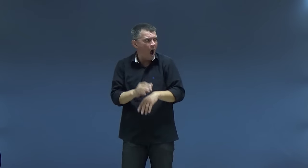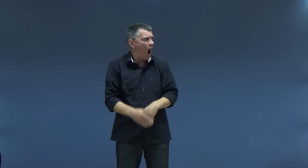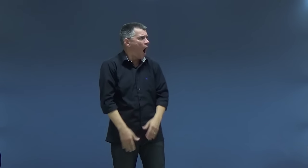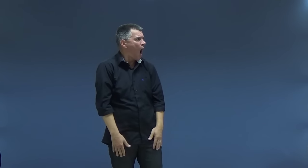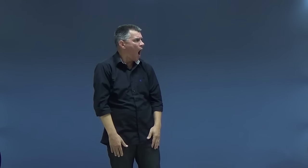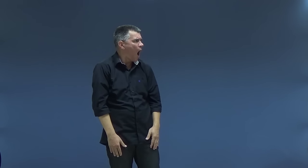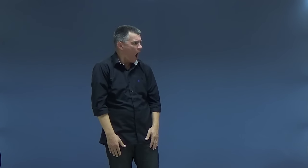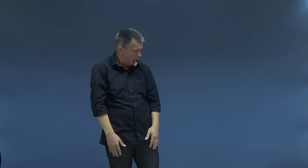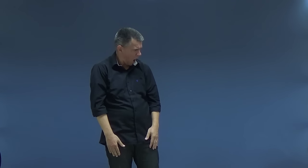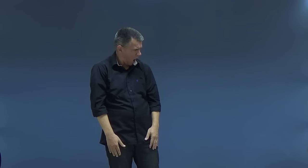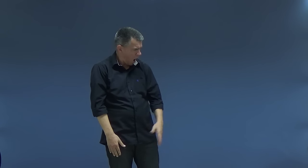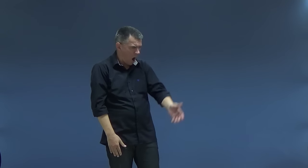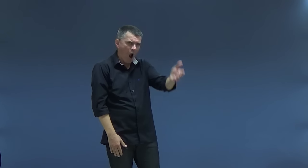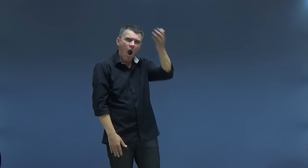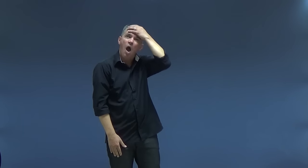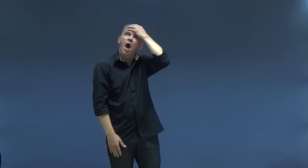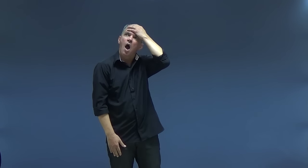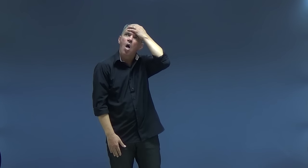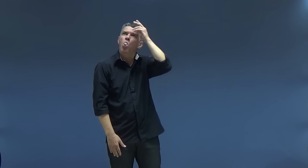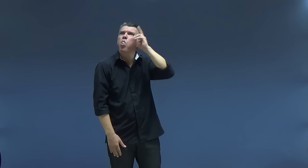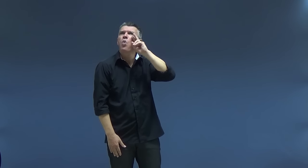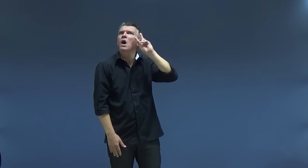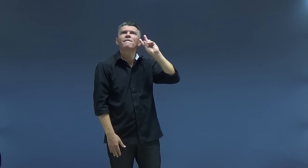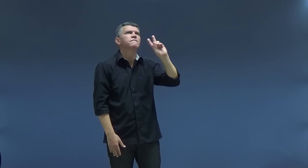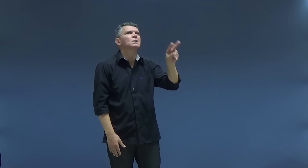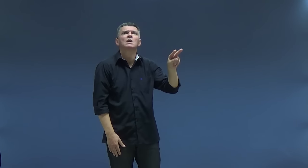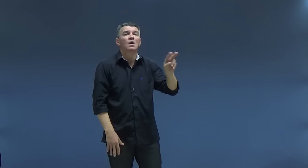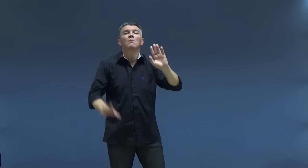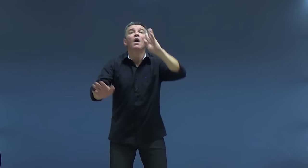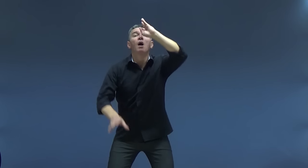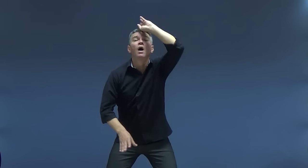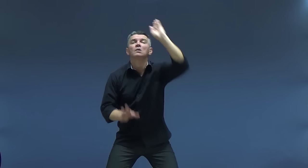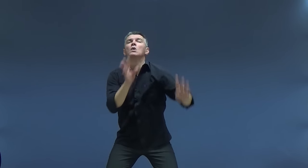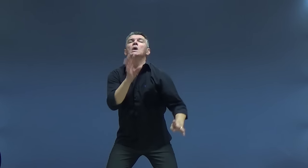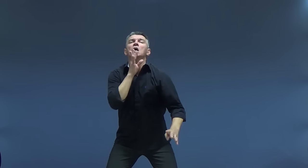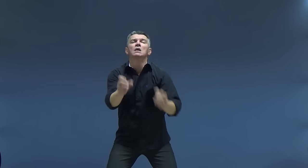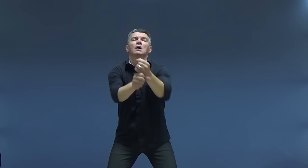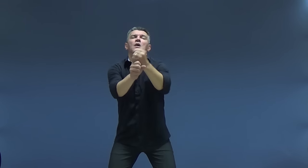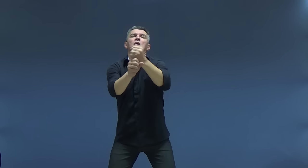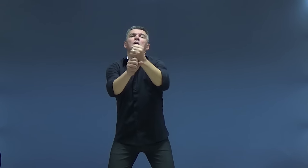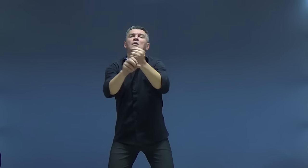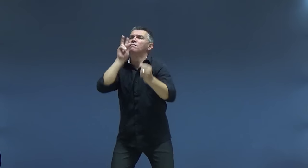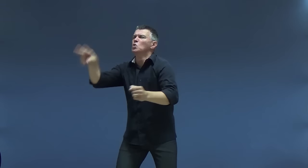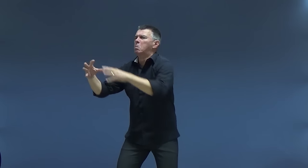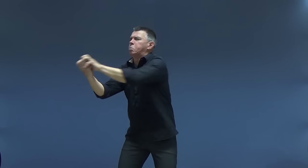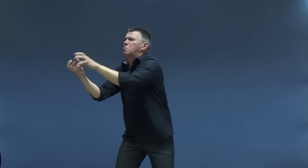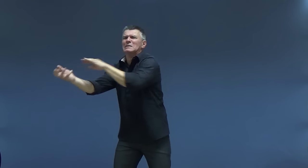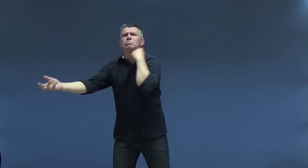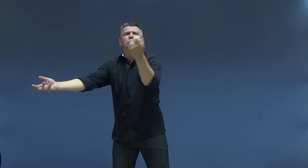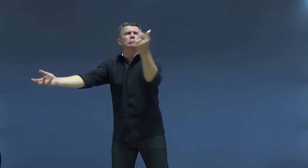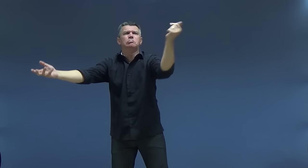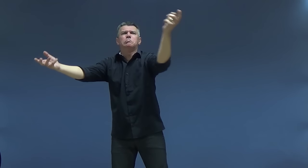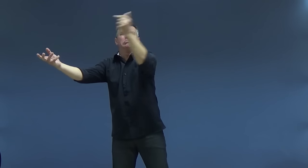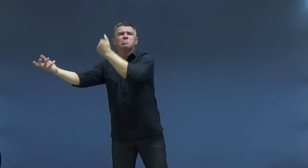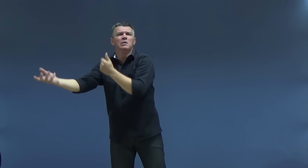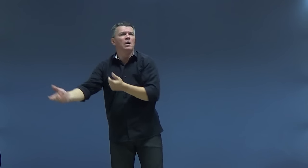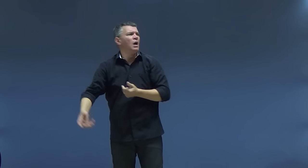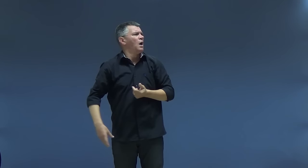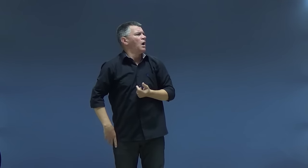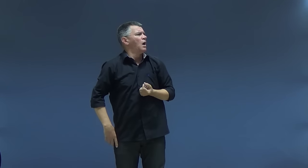um pouquinho. E o bombeiro fica admirado porque a gente estava ali dentro daquele carro. E ele foi destruído. E a gente